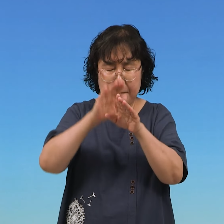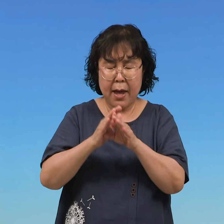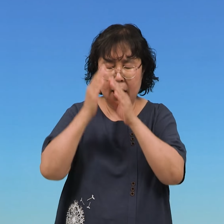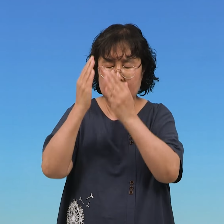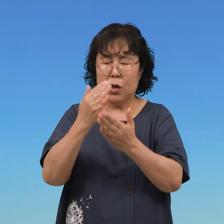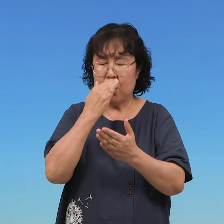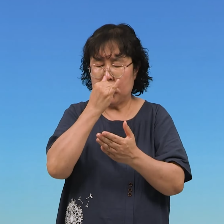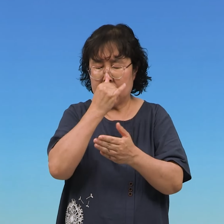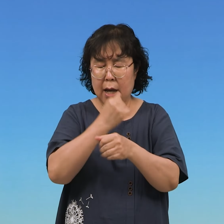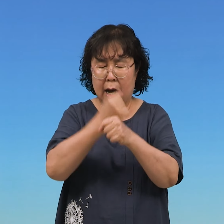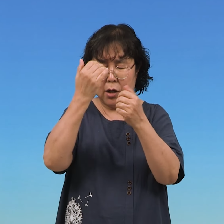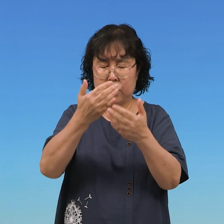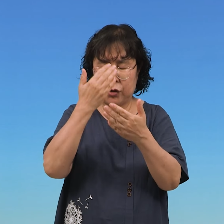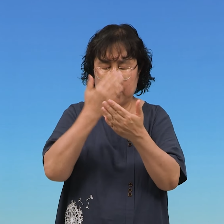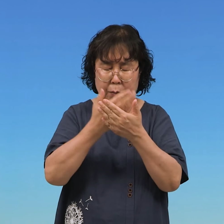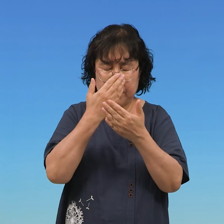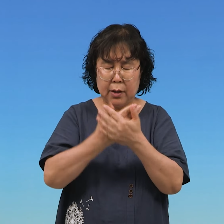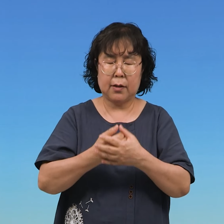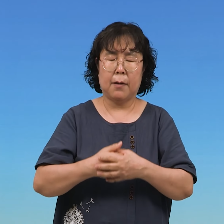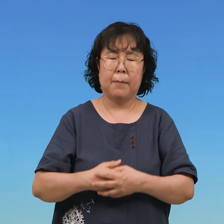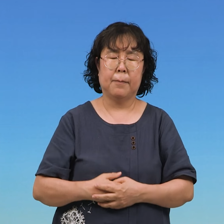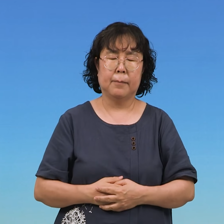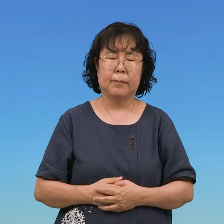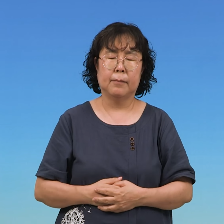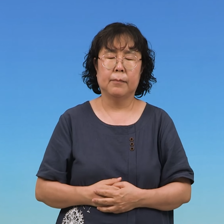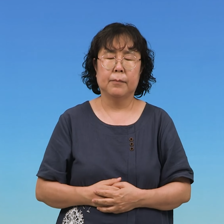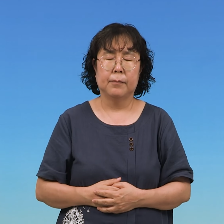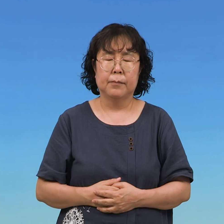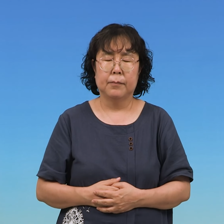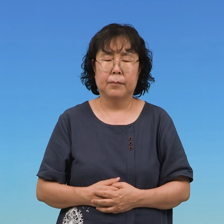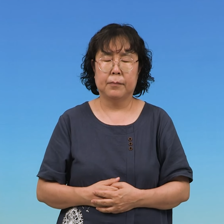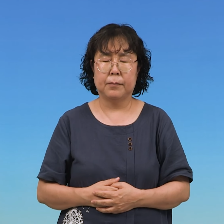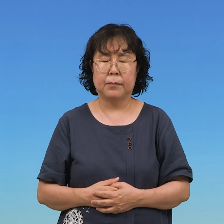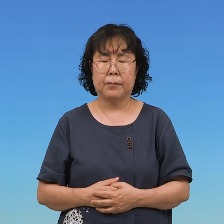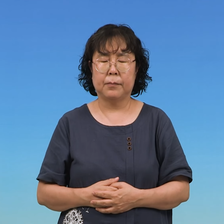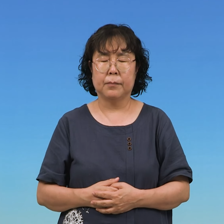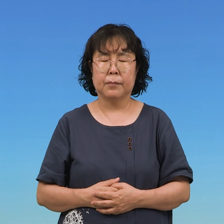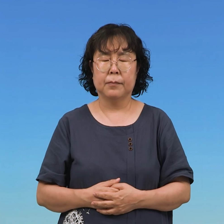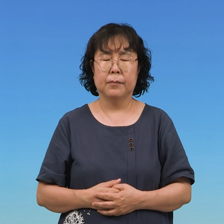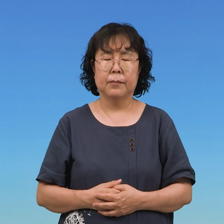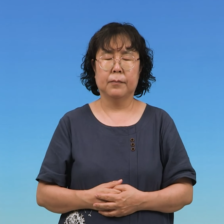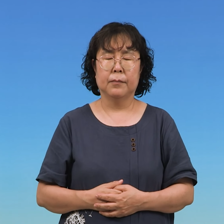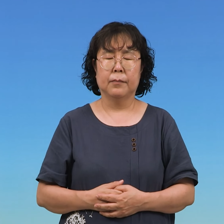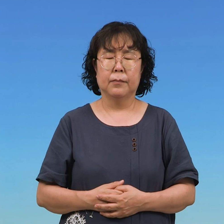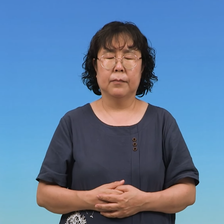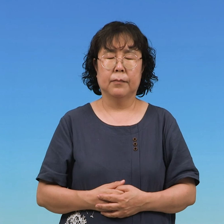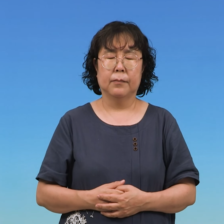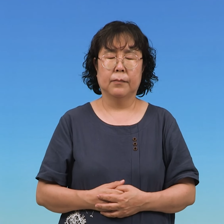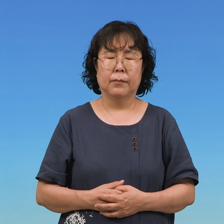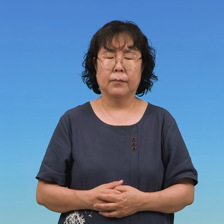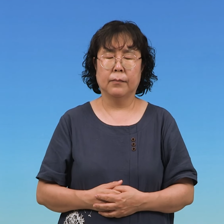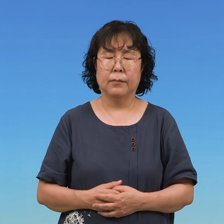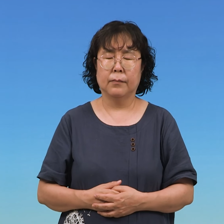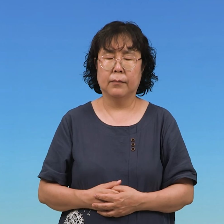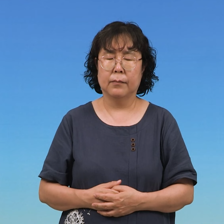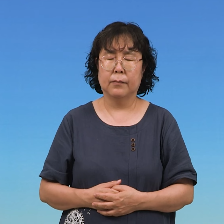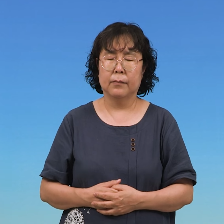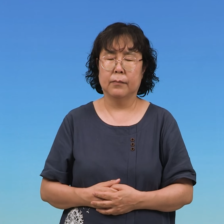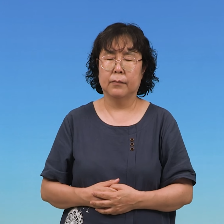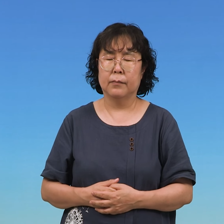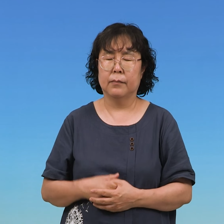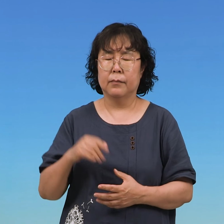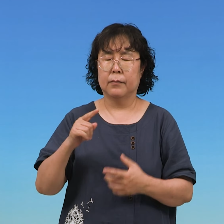아버지 예배하는 자마다 영과 진리로 주님을 예배하는 되게 하여 주시옵시고